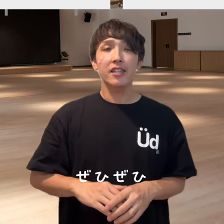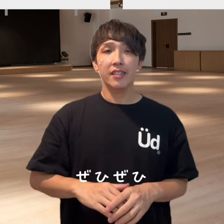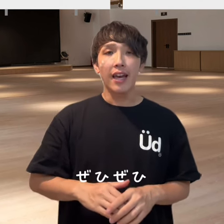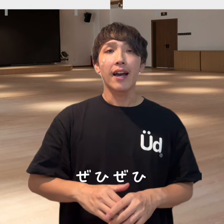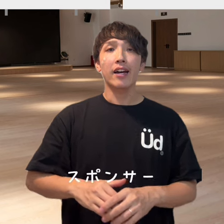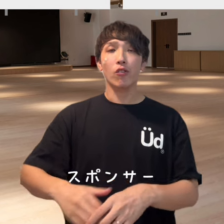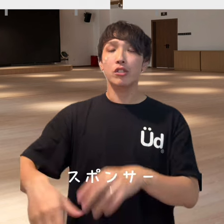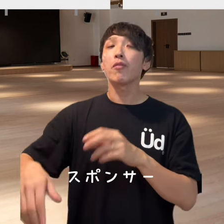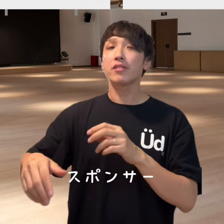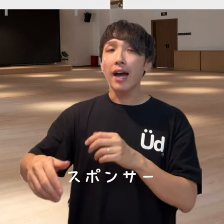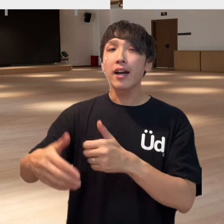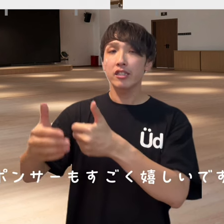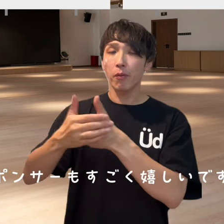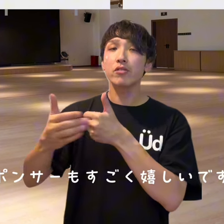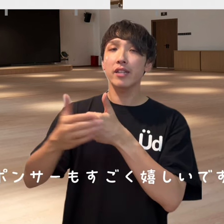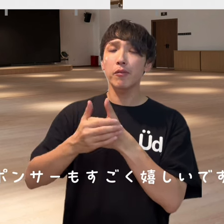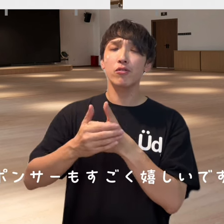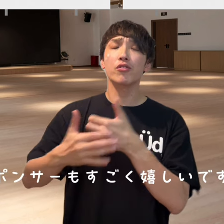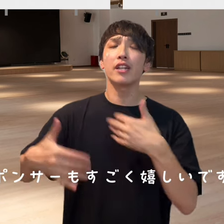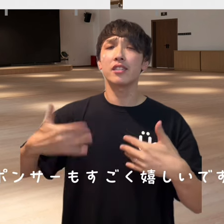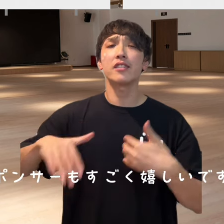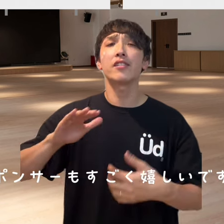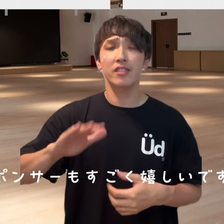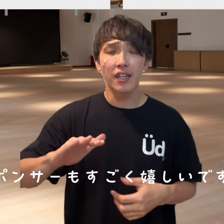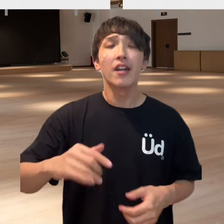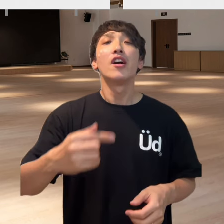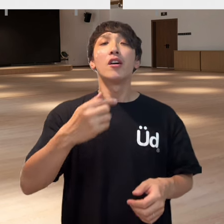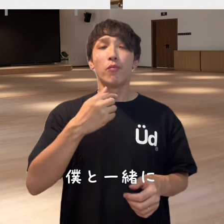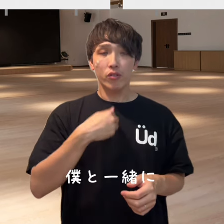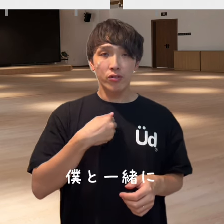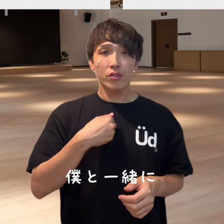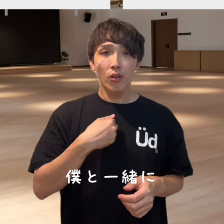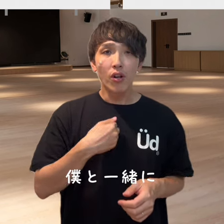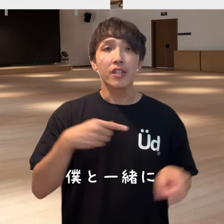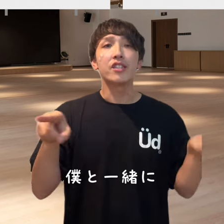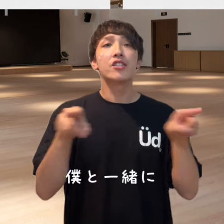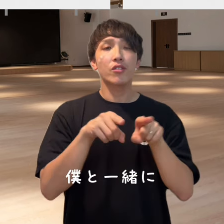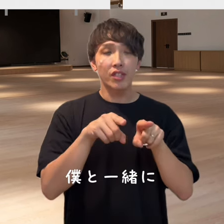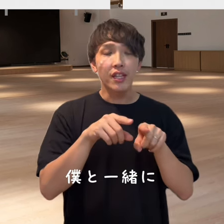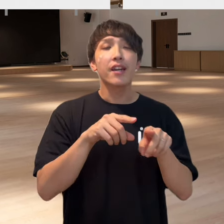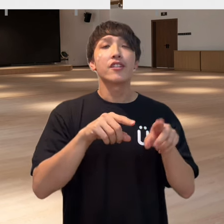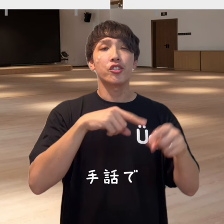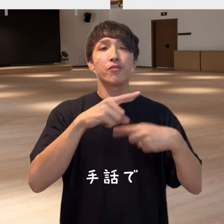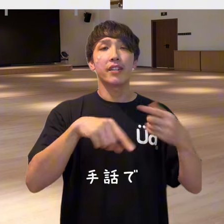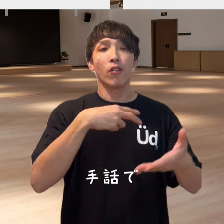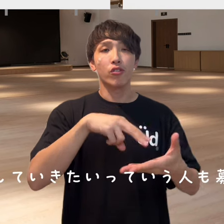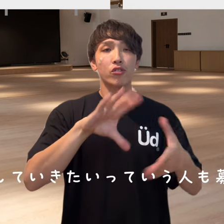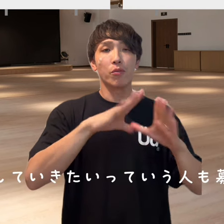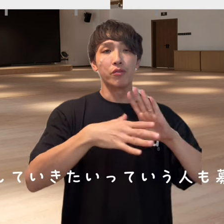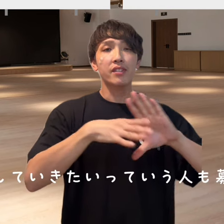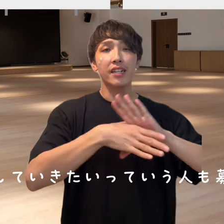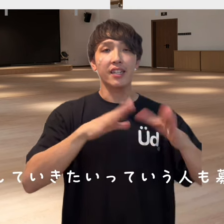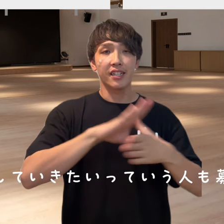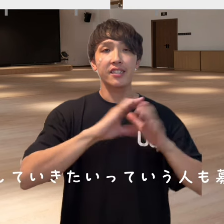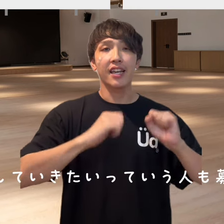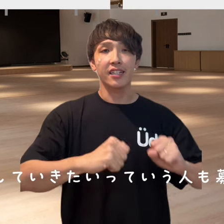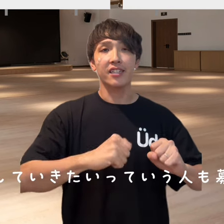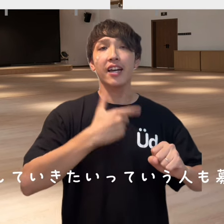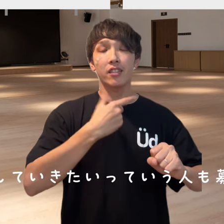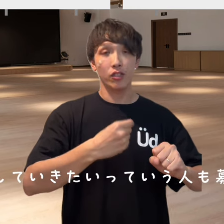ね、スポンサーもすごく嬉しいですし、僕と一緒に手話で踊るを文化にしていきたいっていう人